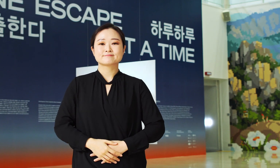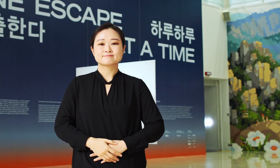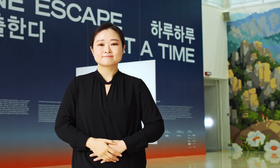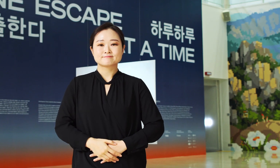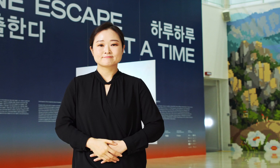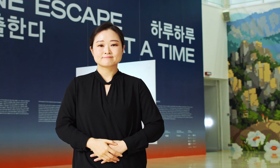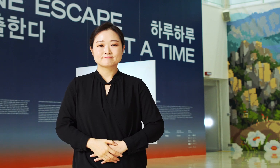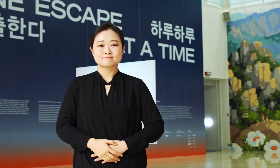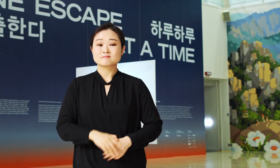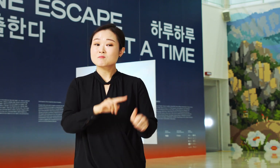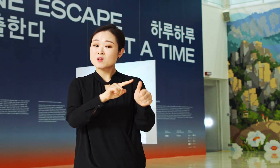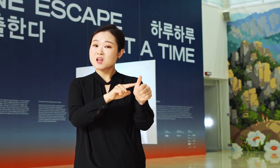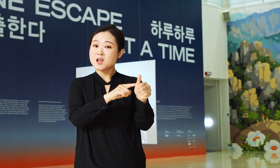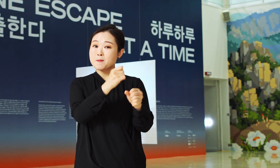나우만의 작업은 조각,